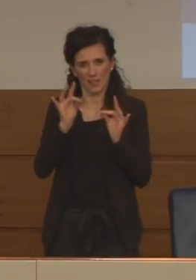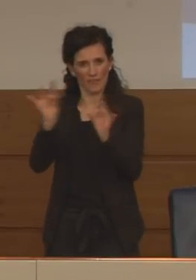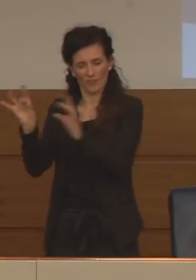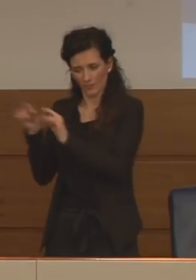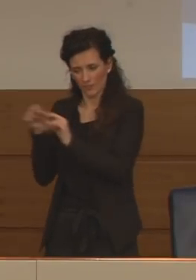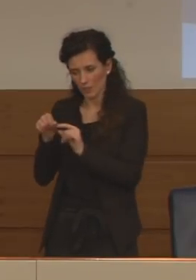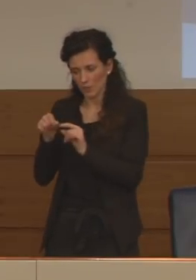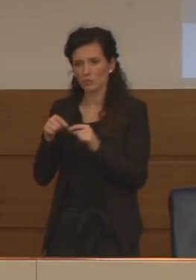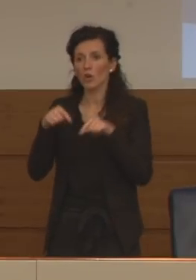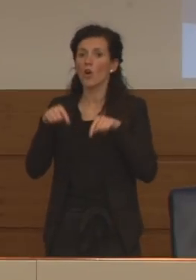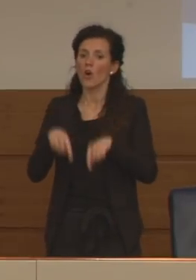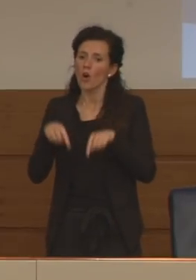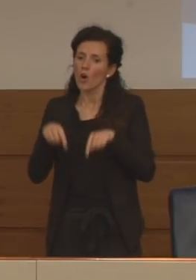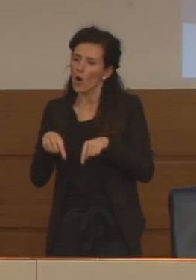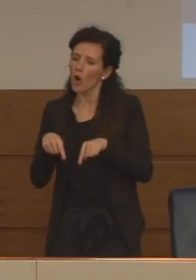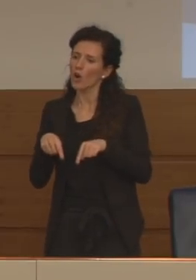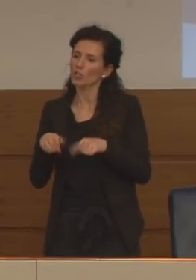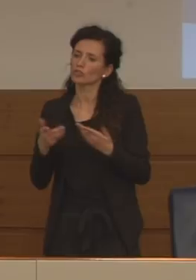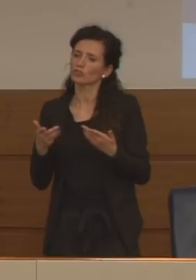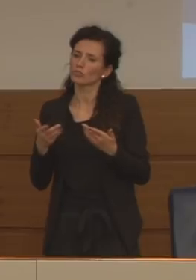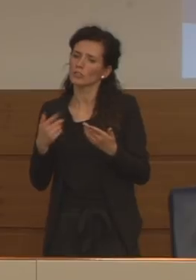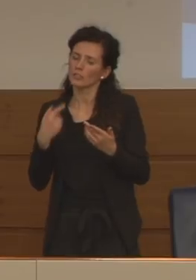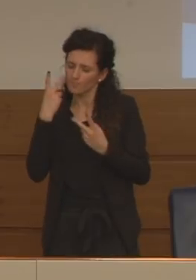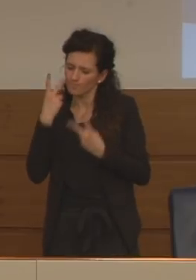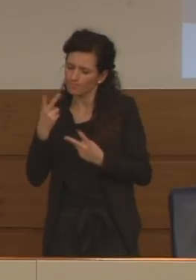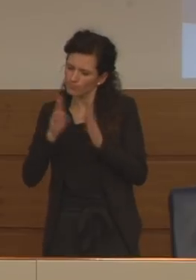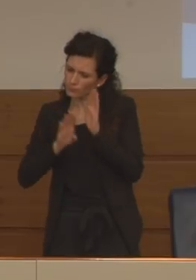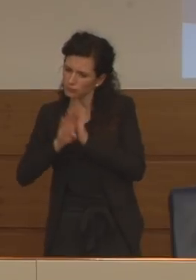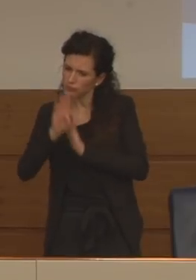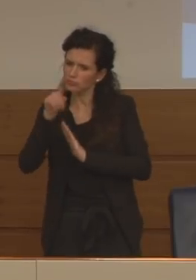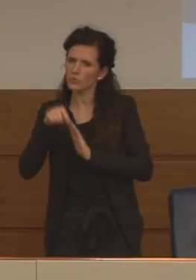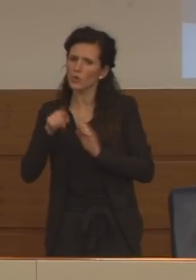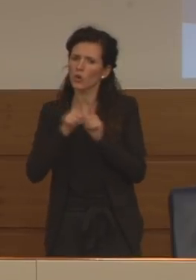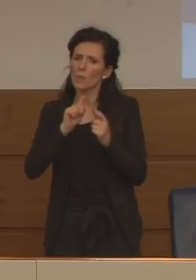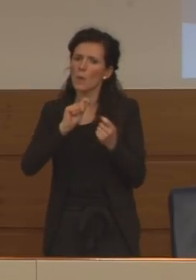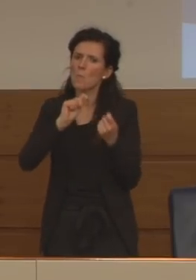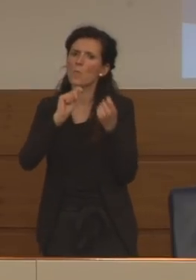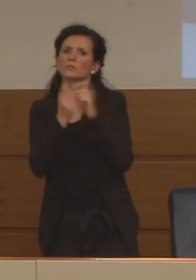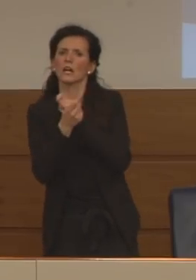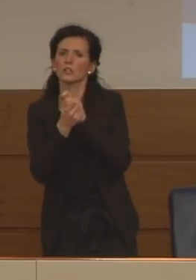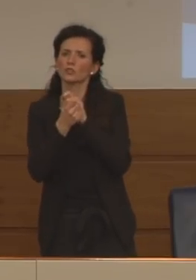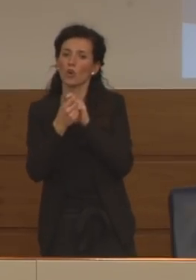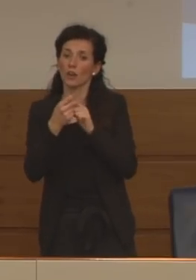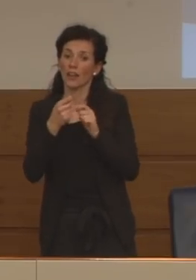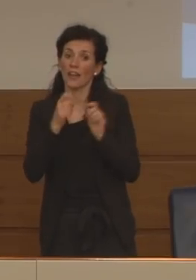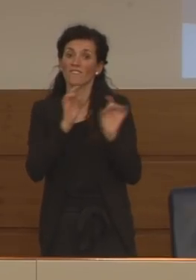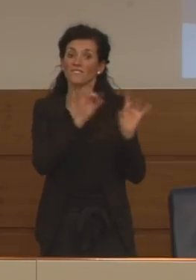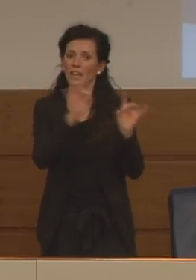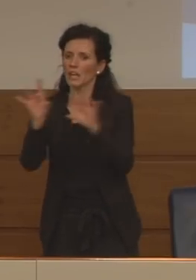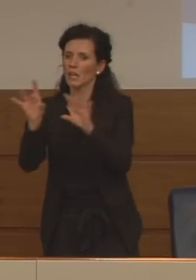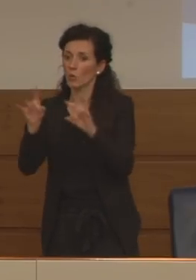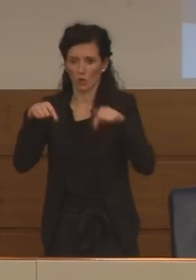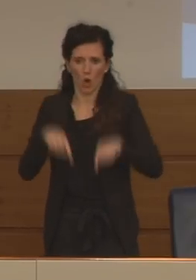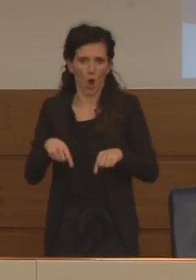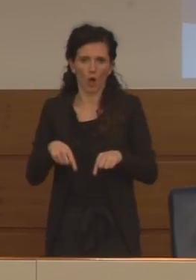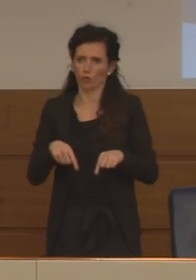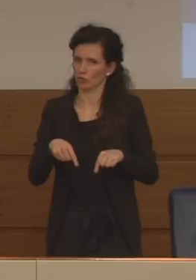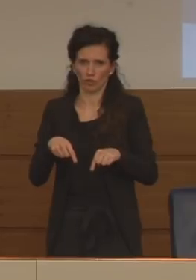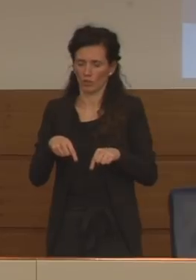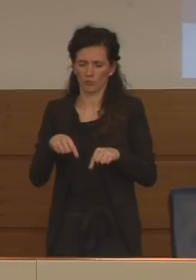che circoli un virus significativamente diverso che ci sia stata una mutazione sto dicendo ad oggi poi ovviamente